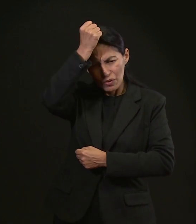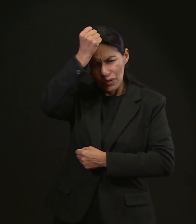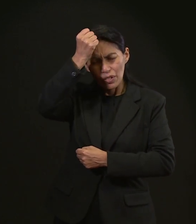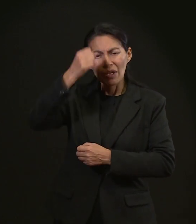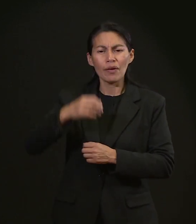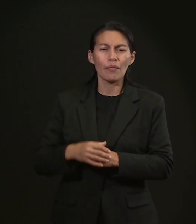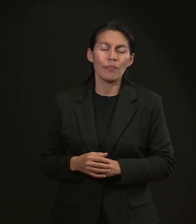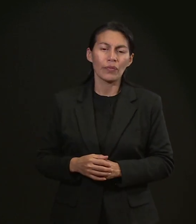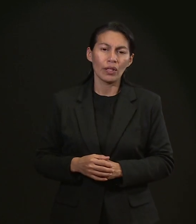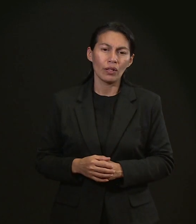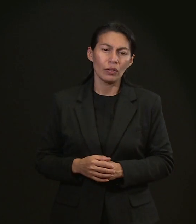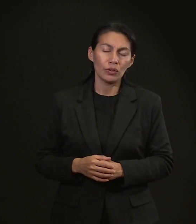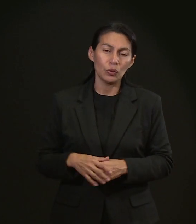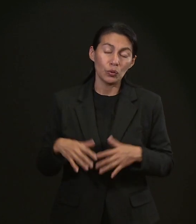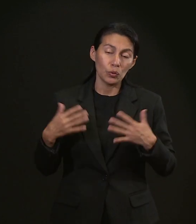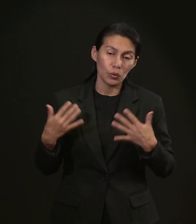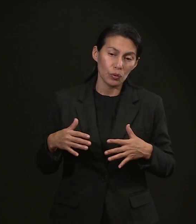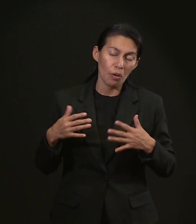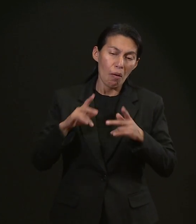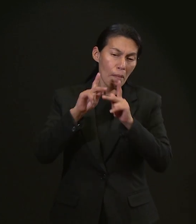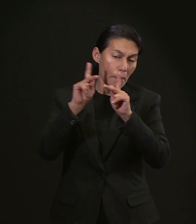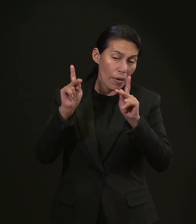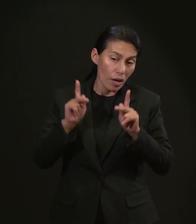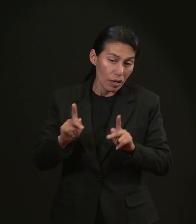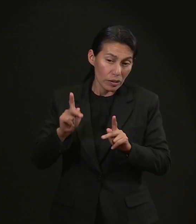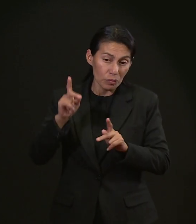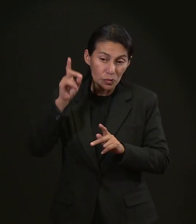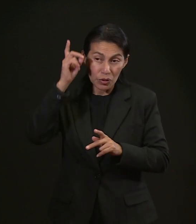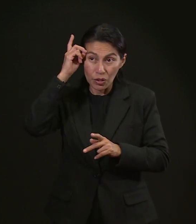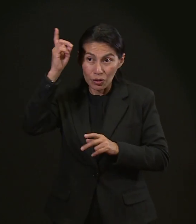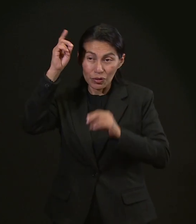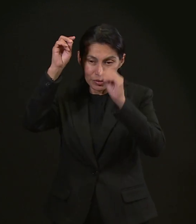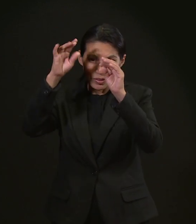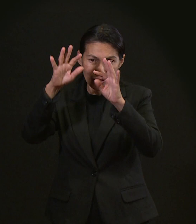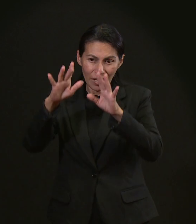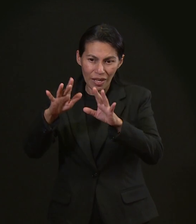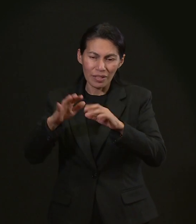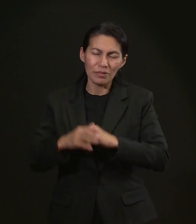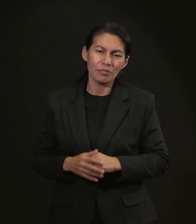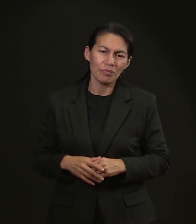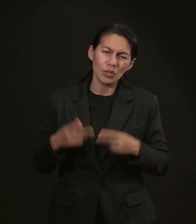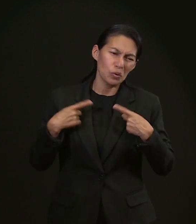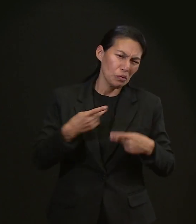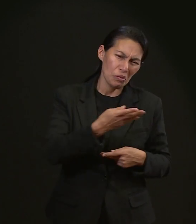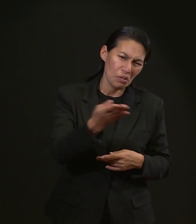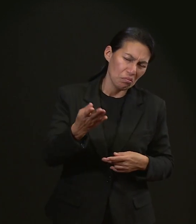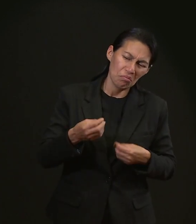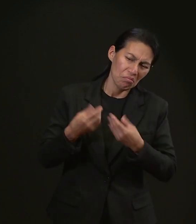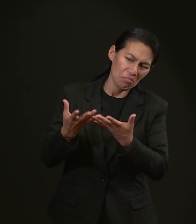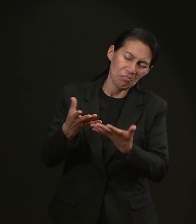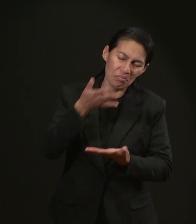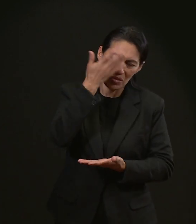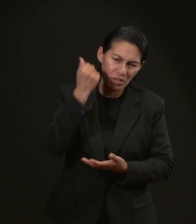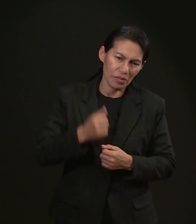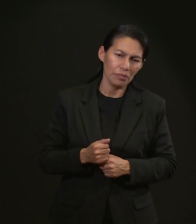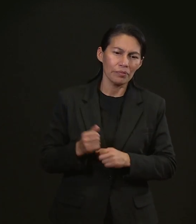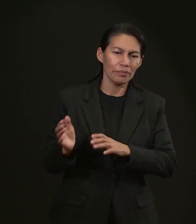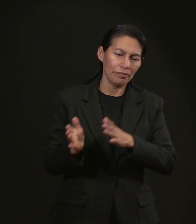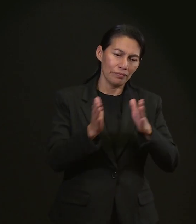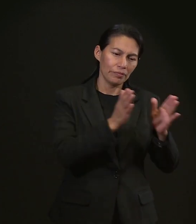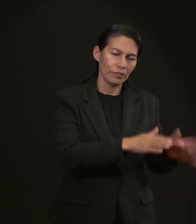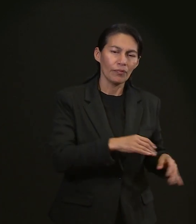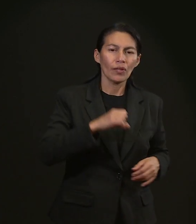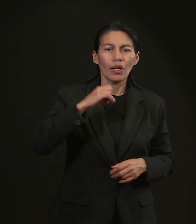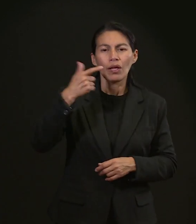todo cuando es verdad que es el que da dios y que el mundo no sabe dar georgina buenas